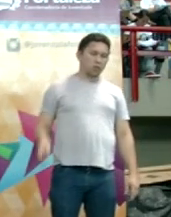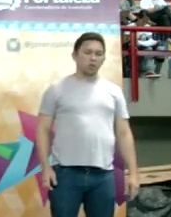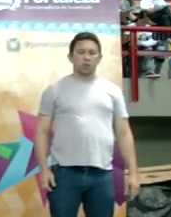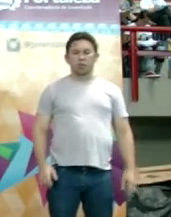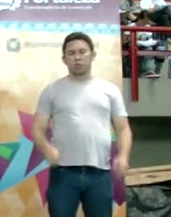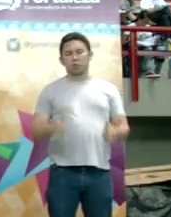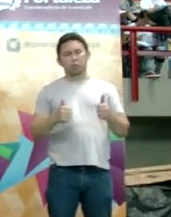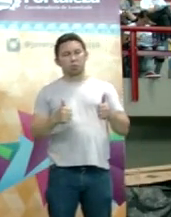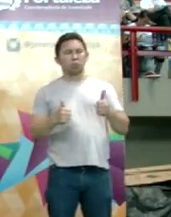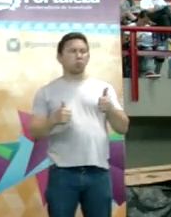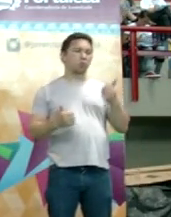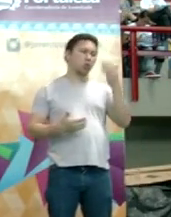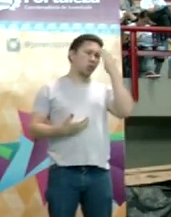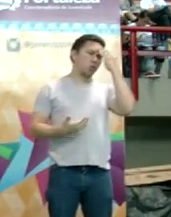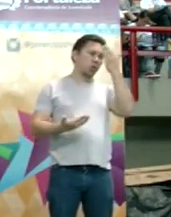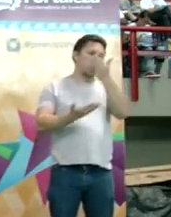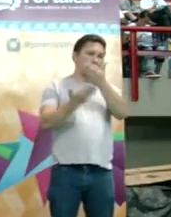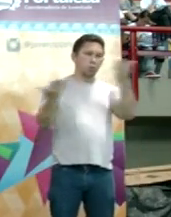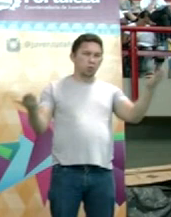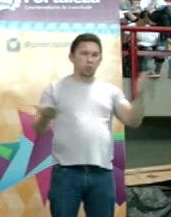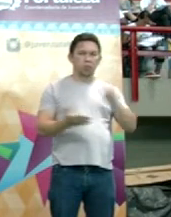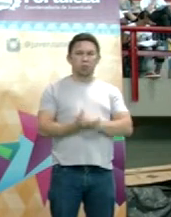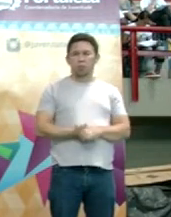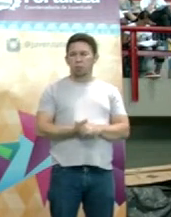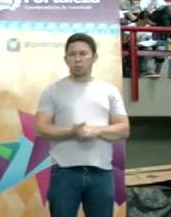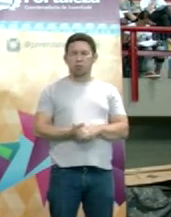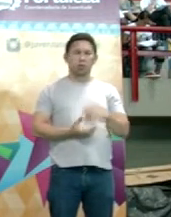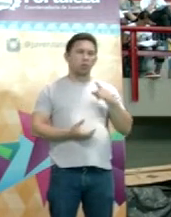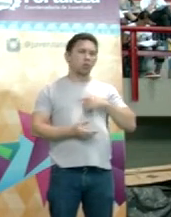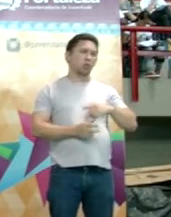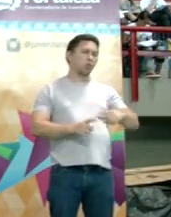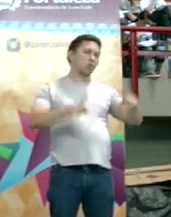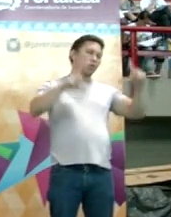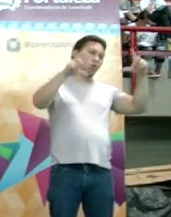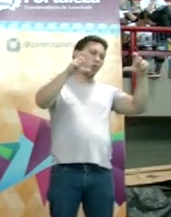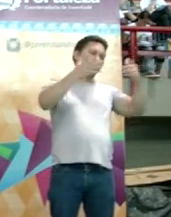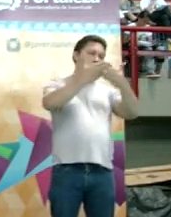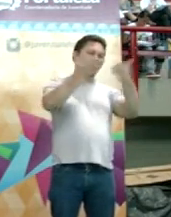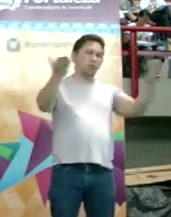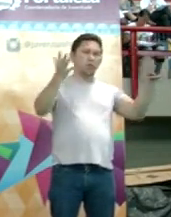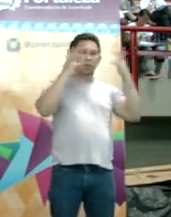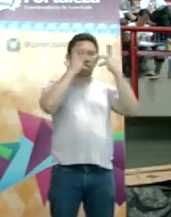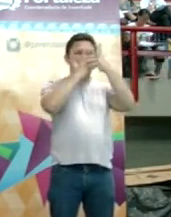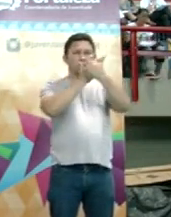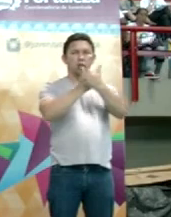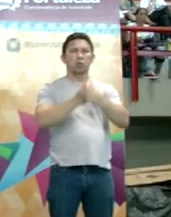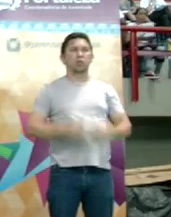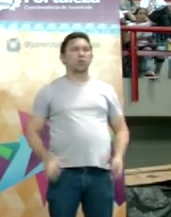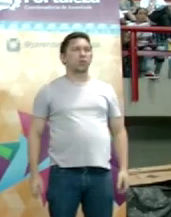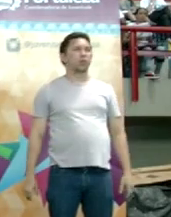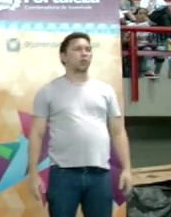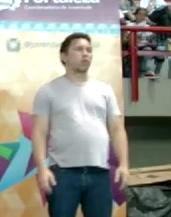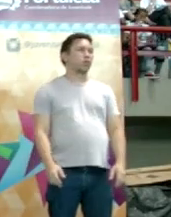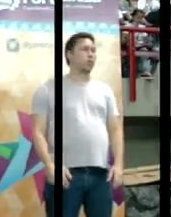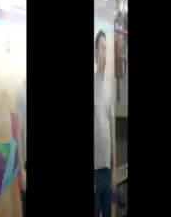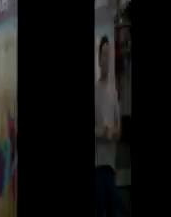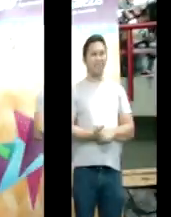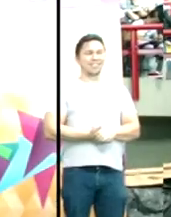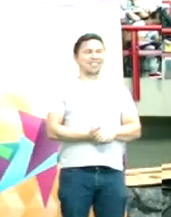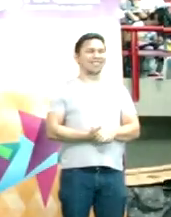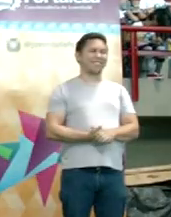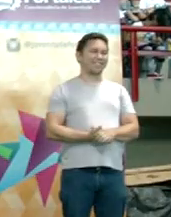é isso aí. Valeu demais. Vou só tirar uma fotinha aqui com vocês. Vocês estão muito lindos, né? Eu quero colocar